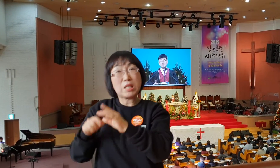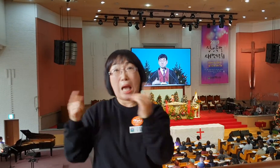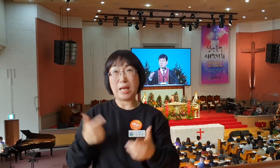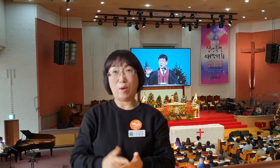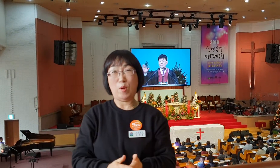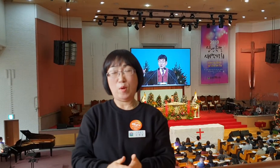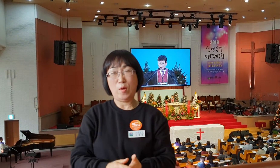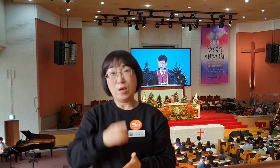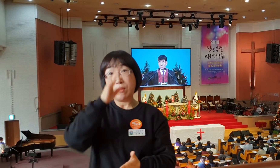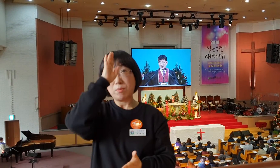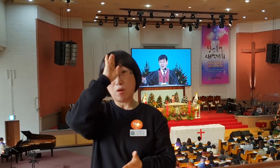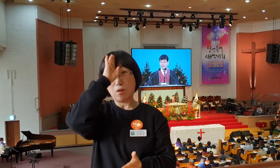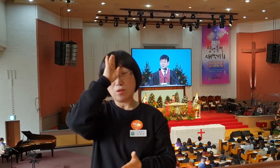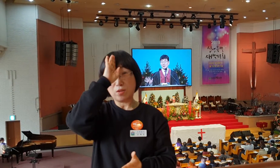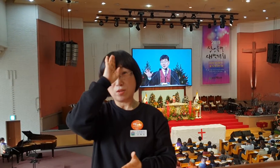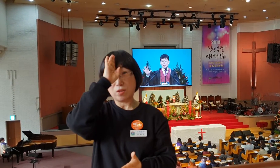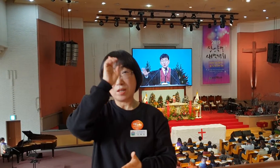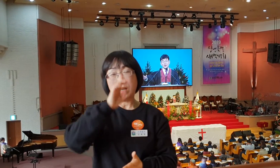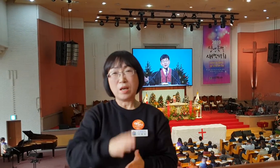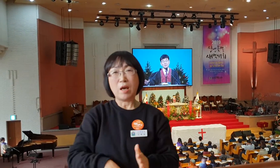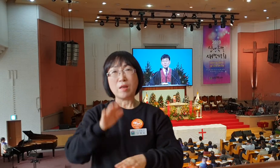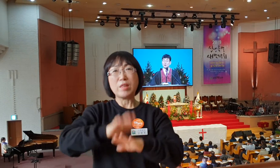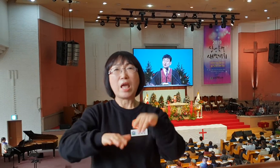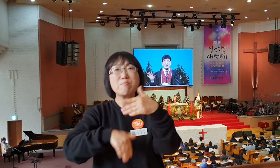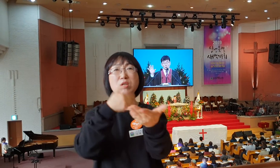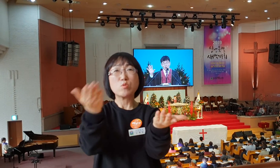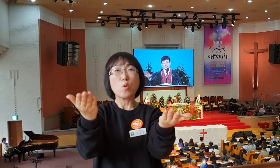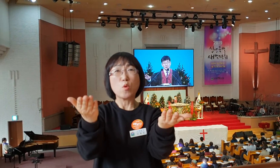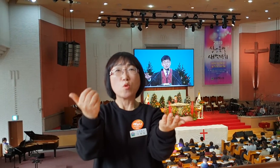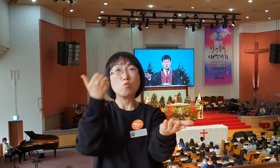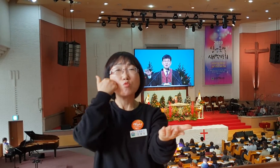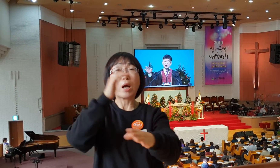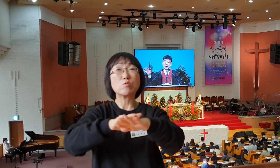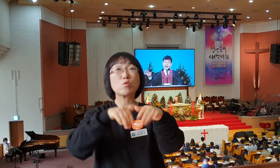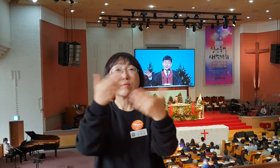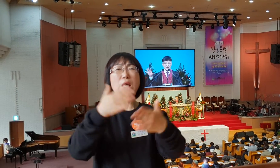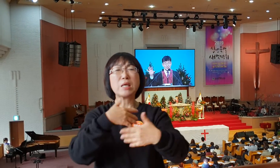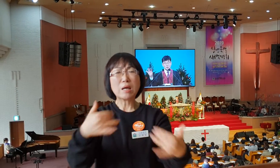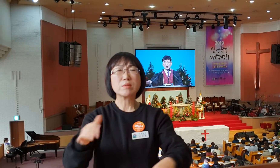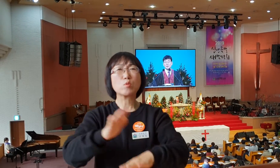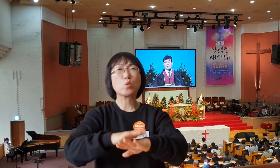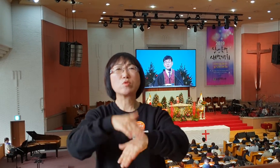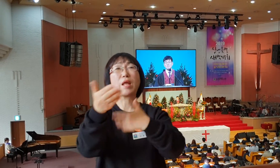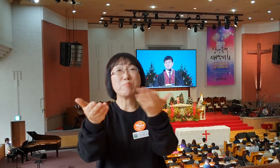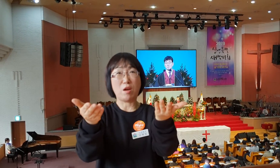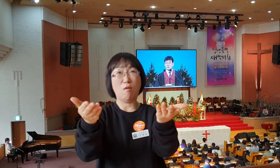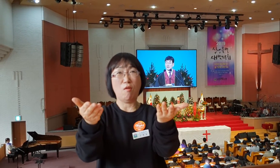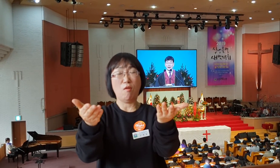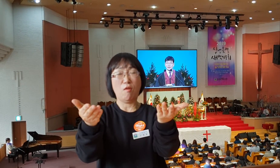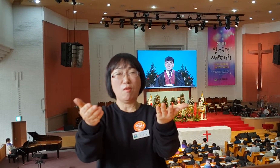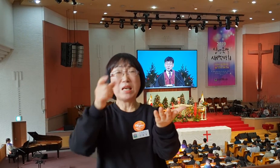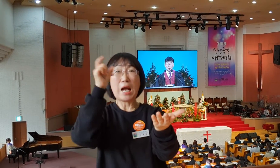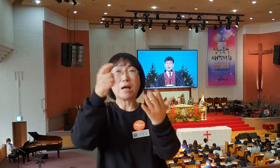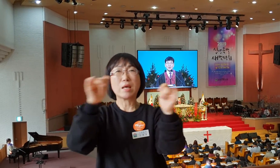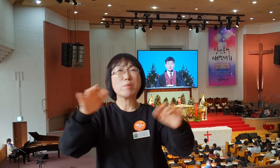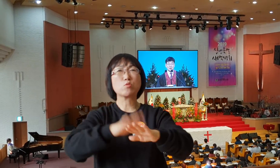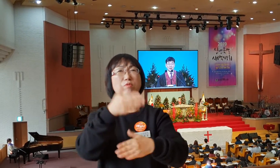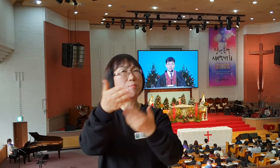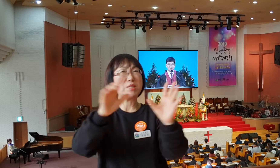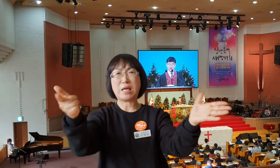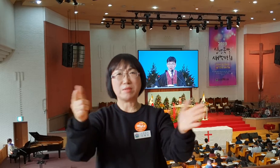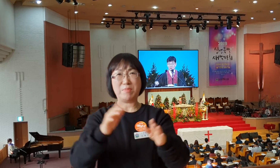않아요 병은 어떻게 고쳐집니까? 내미는 손이에요 누가 손을 내민다고요? 약한 사람이 손 내밀어요 강한 사람들은 손